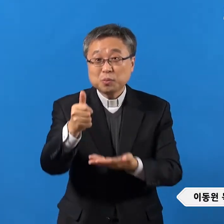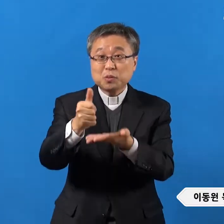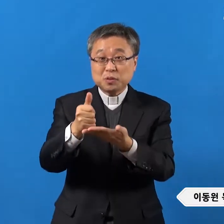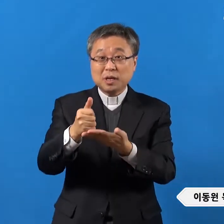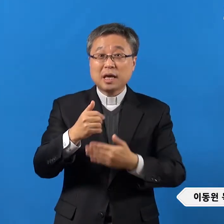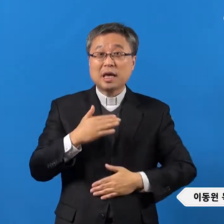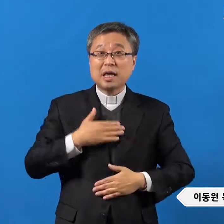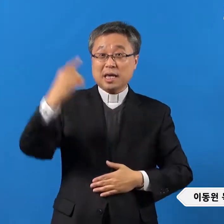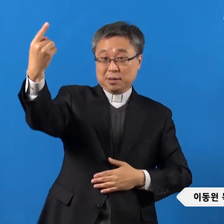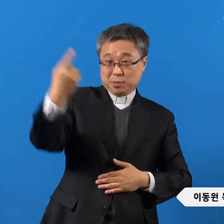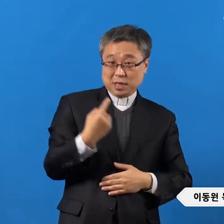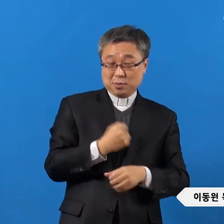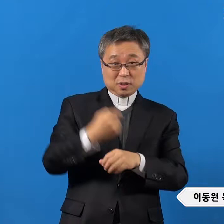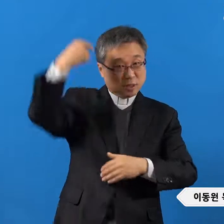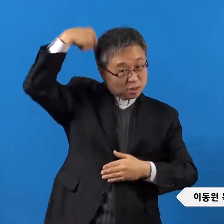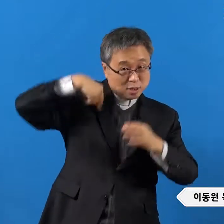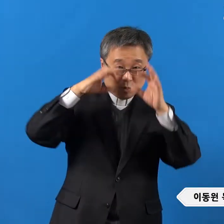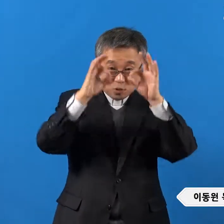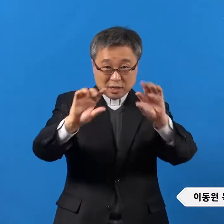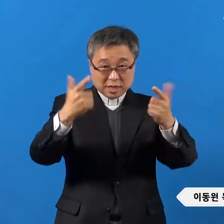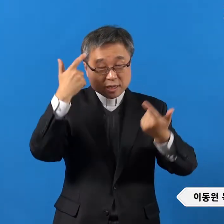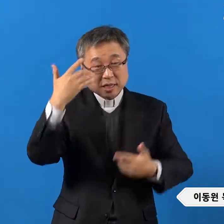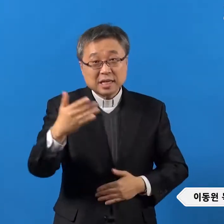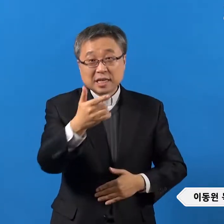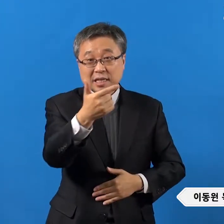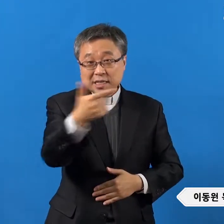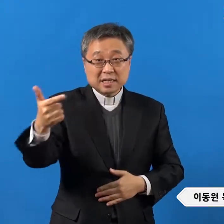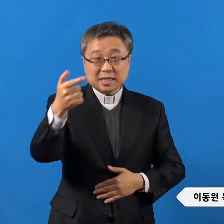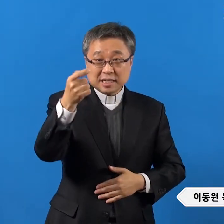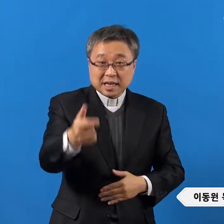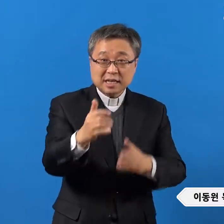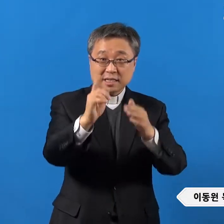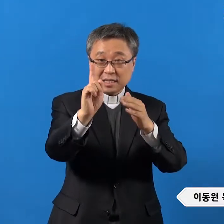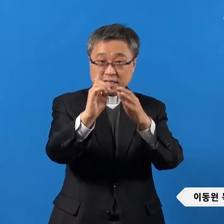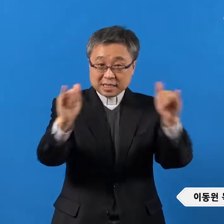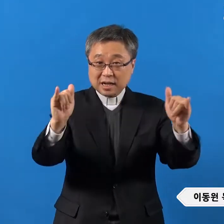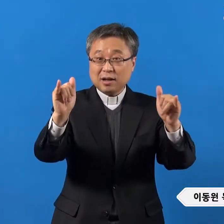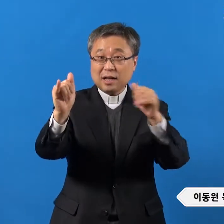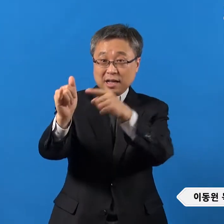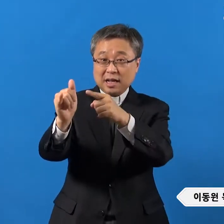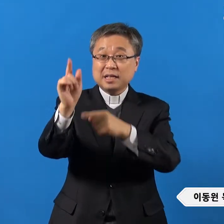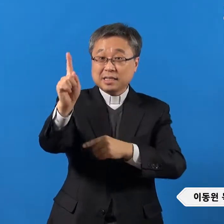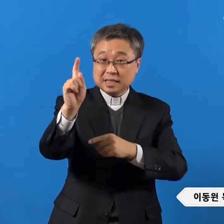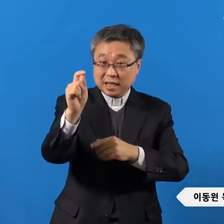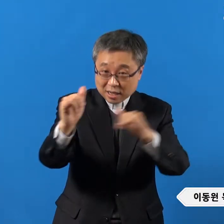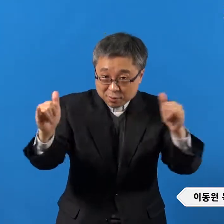않으시겠습니까? 이 지극히 작은 자 하나에게 한 것이 바로 내게 한 것이라고.